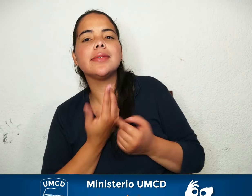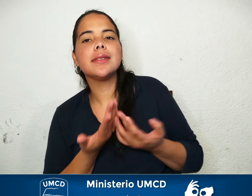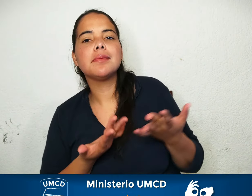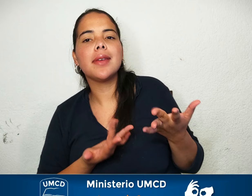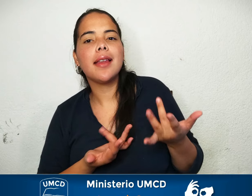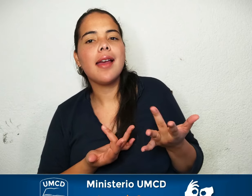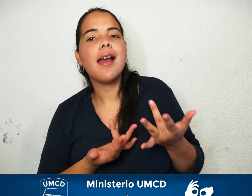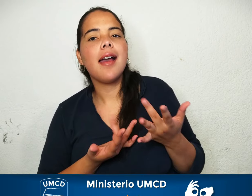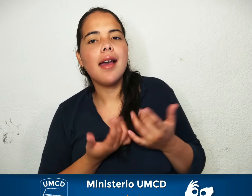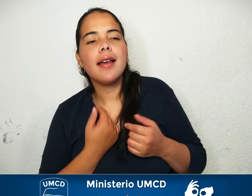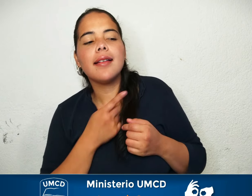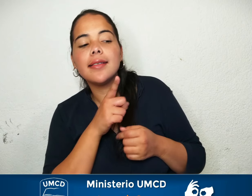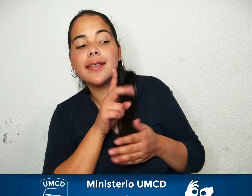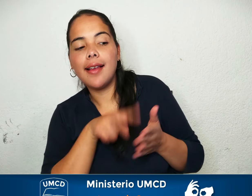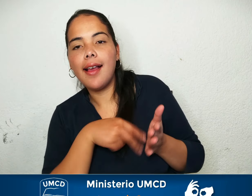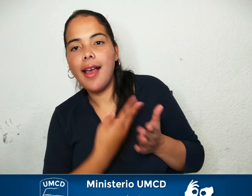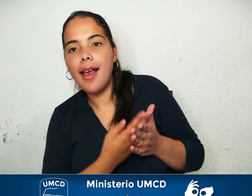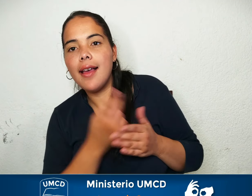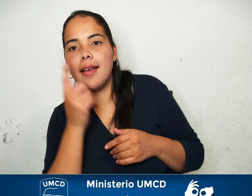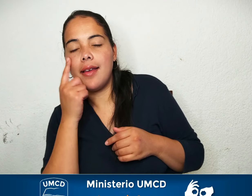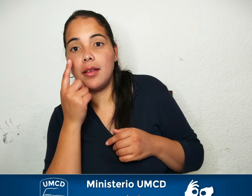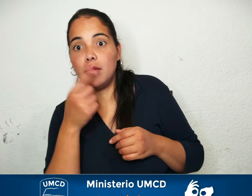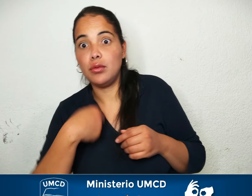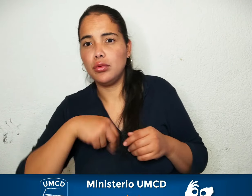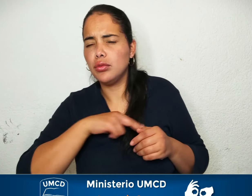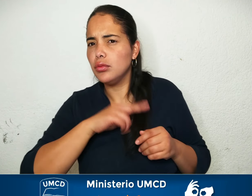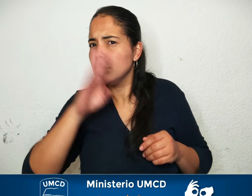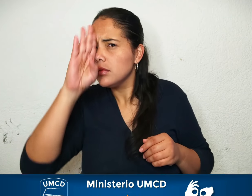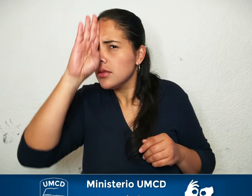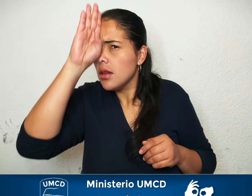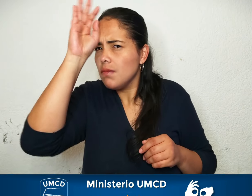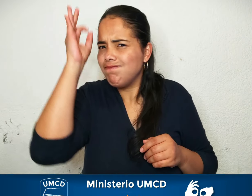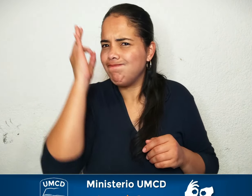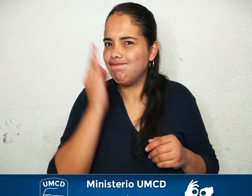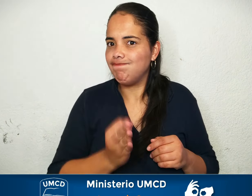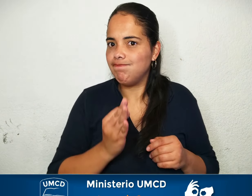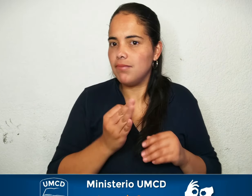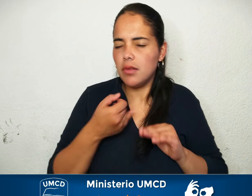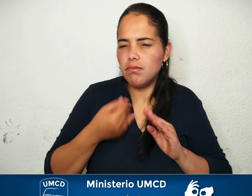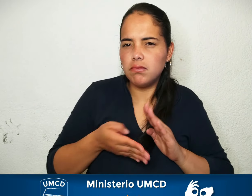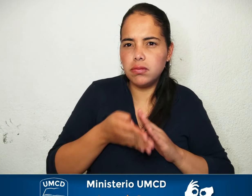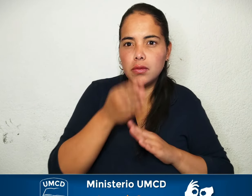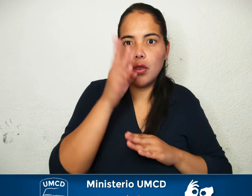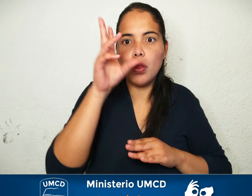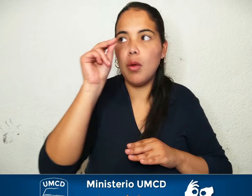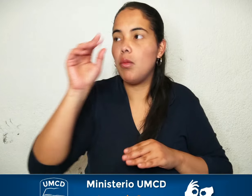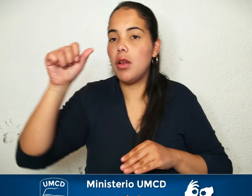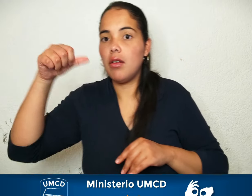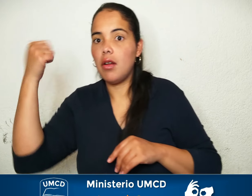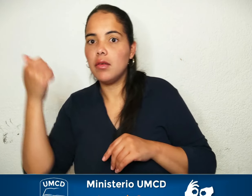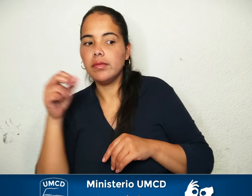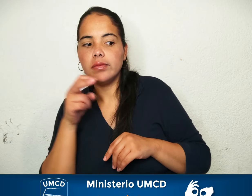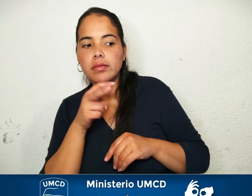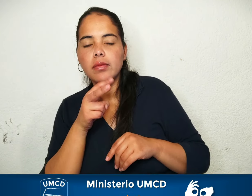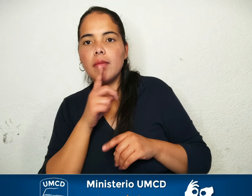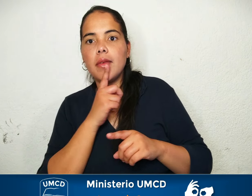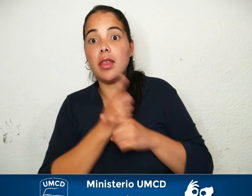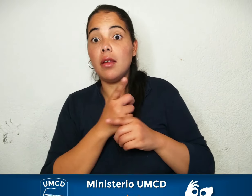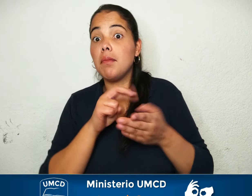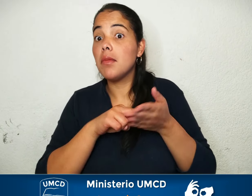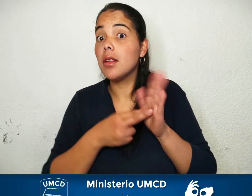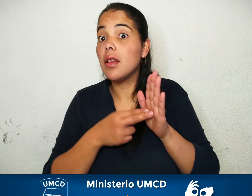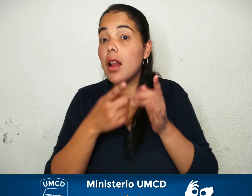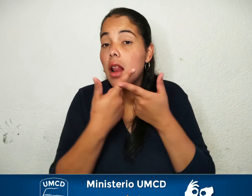a nosotros a modificar nuestras actitudes, nuestros comportamientos para no causar problemas.